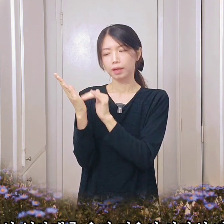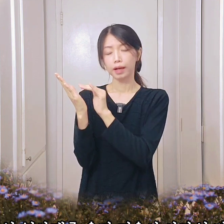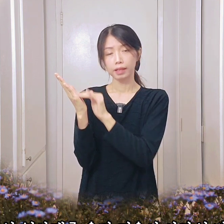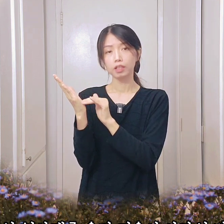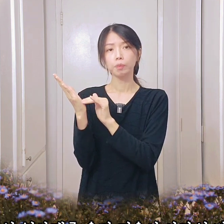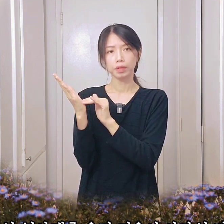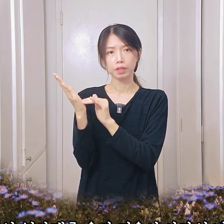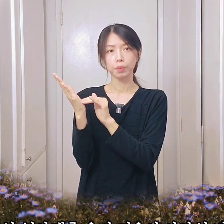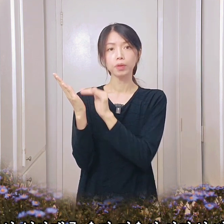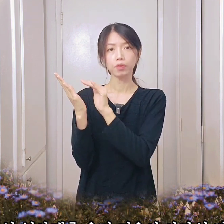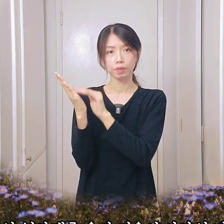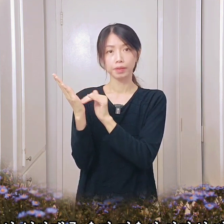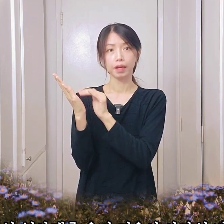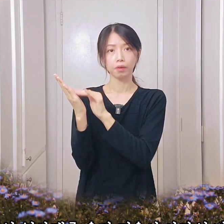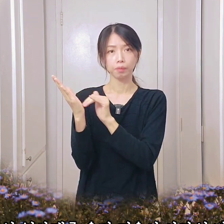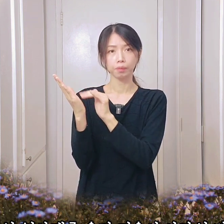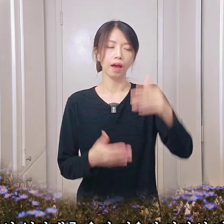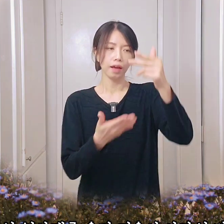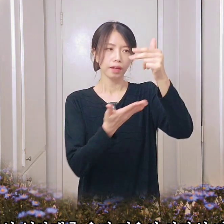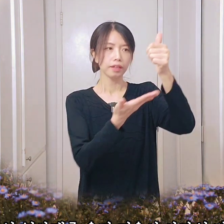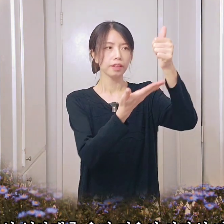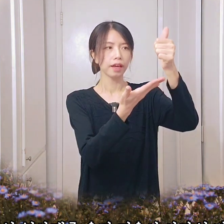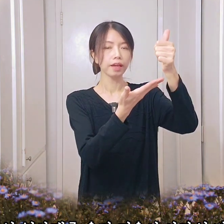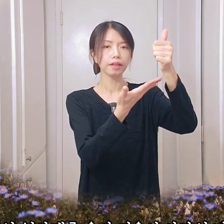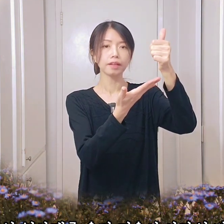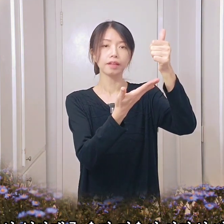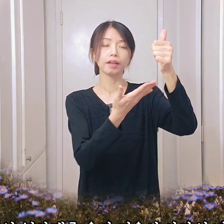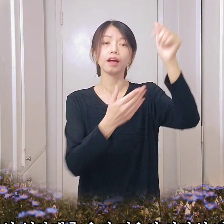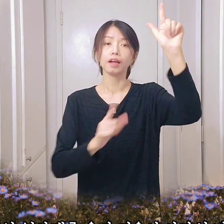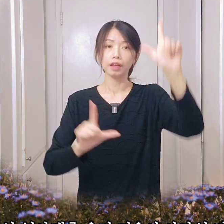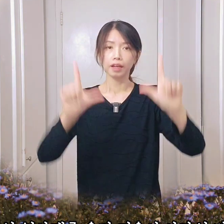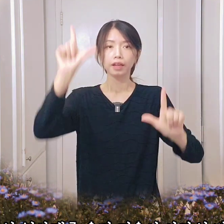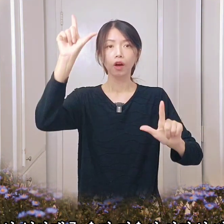손바닥을 간지럽히듯이 표현해 주시면 돼요. 그의